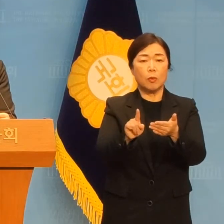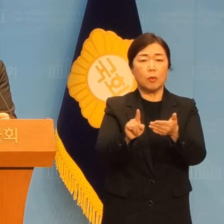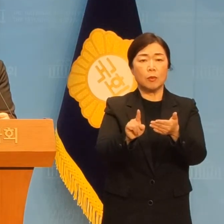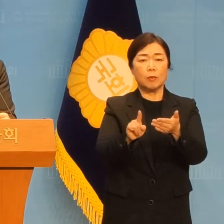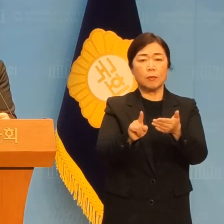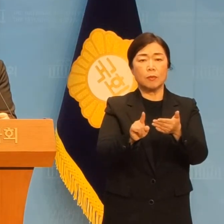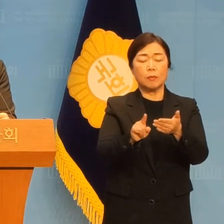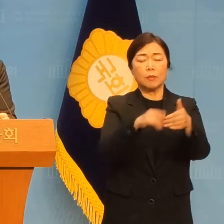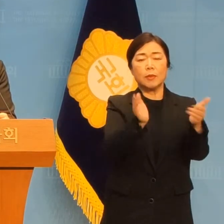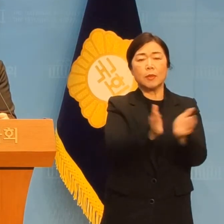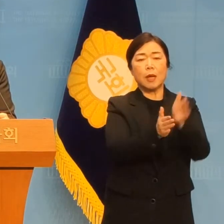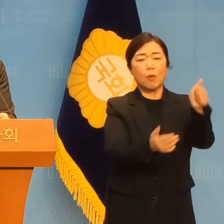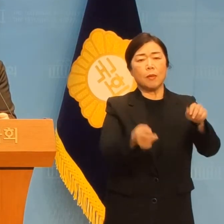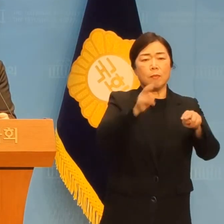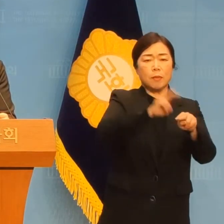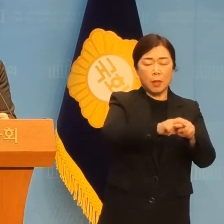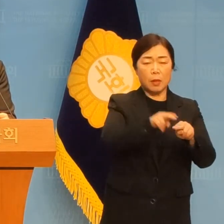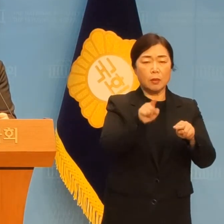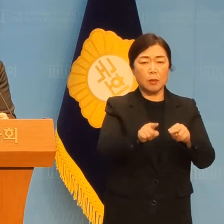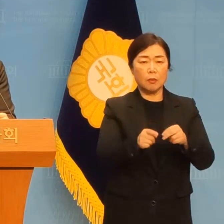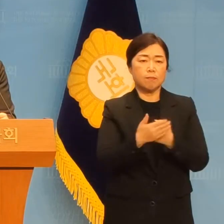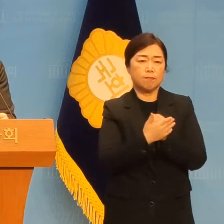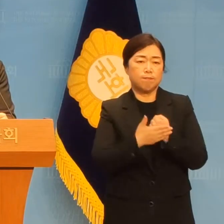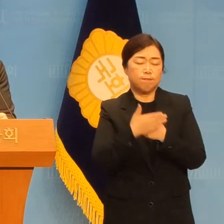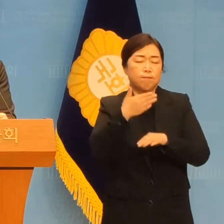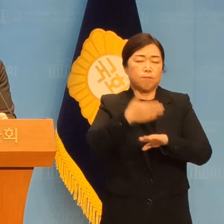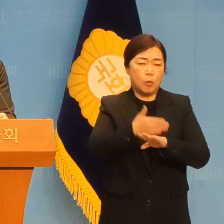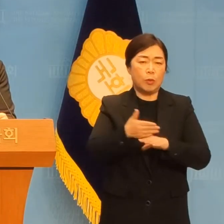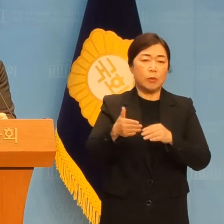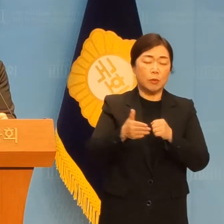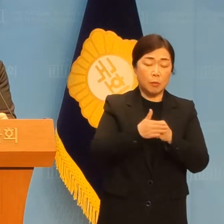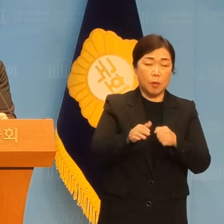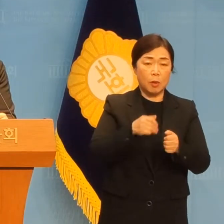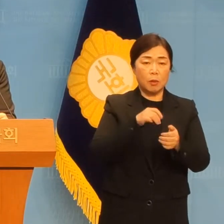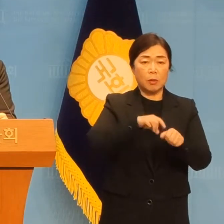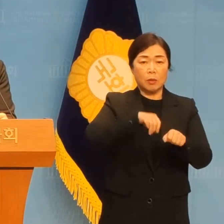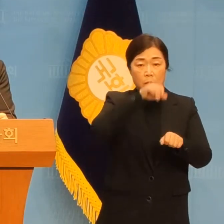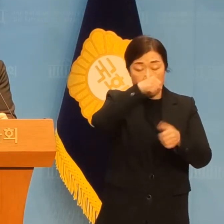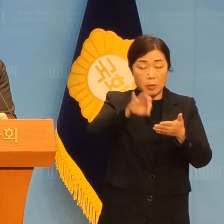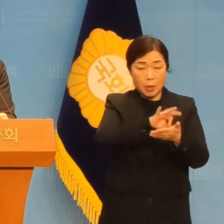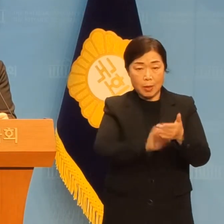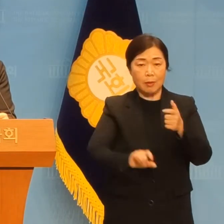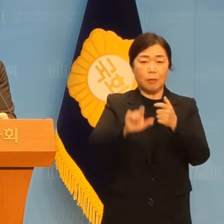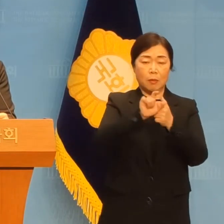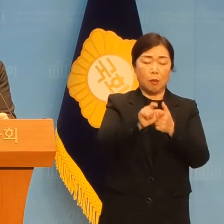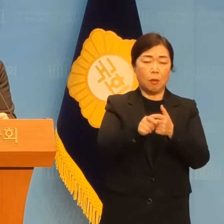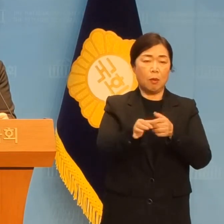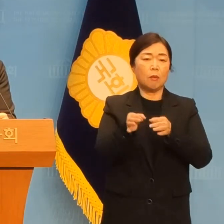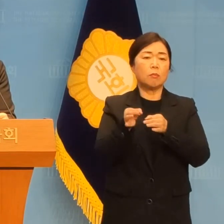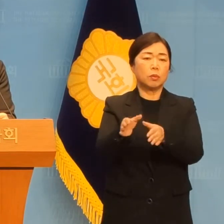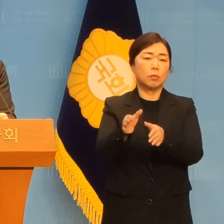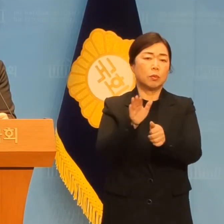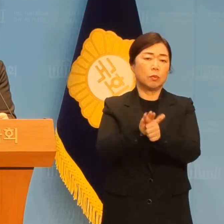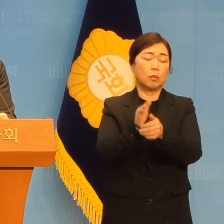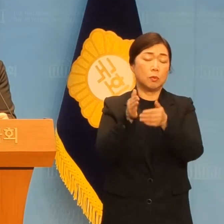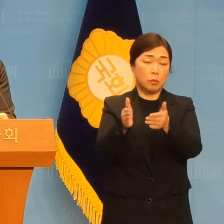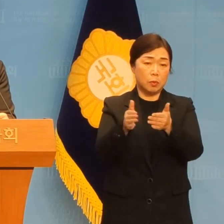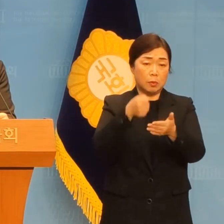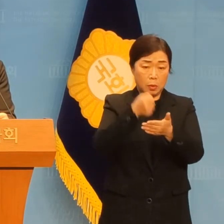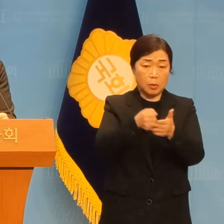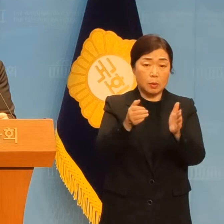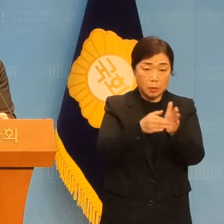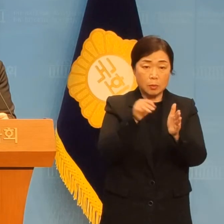나라 재정이 그렇게 여유롭습니까? 정부와 여당은 지금이라도 이 불공정한 예산에